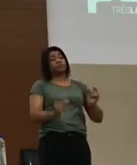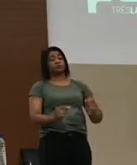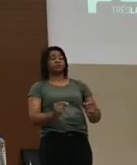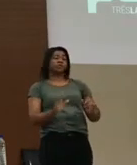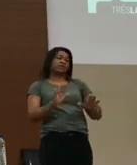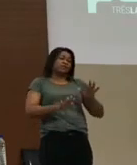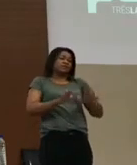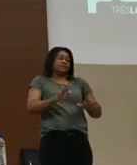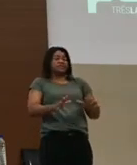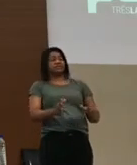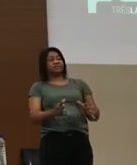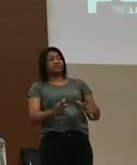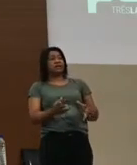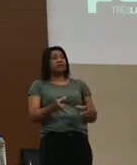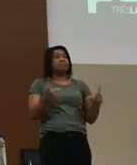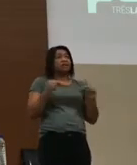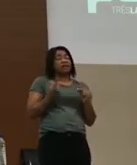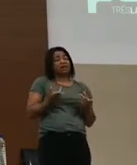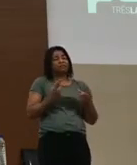porque realizaram grandes coisas,